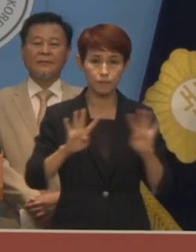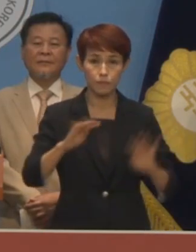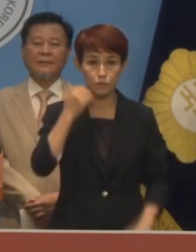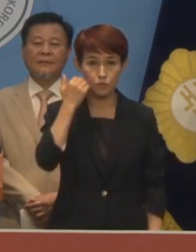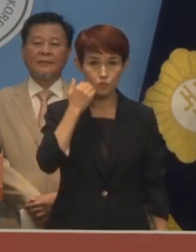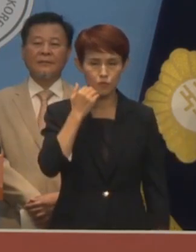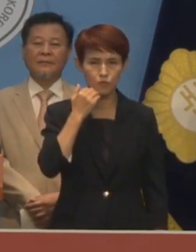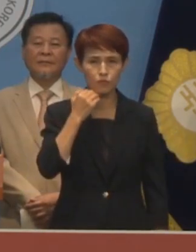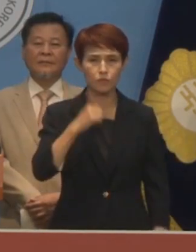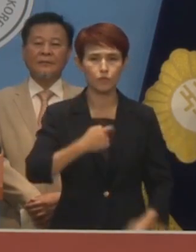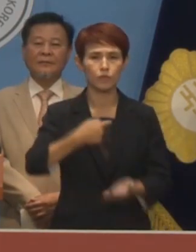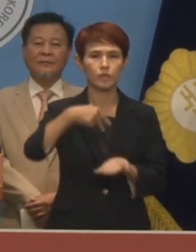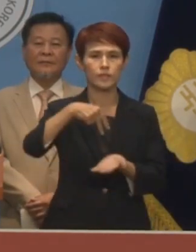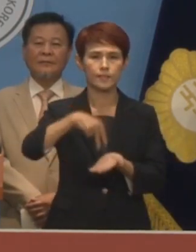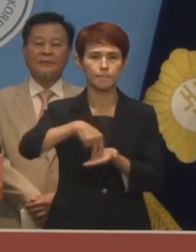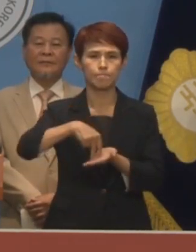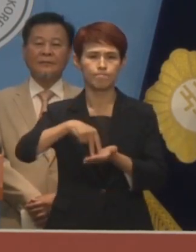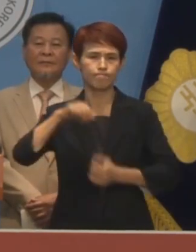독립운동을 위해서